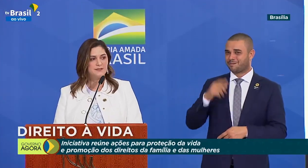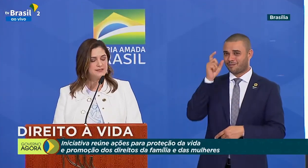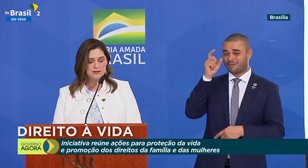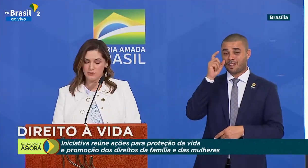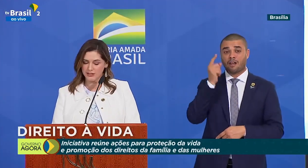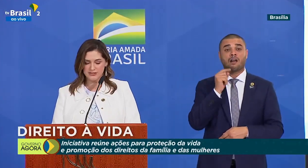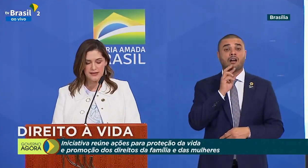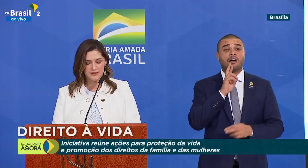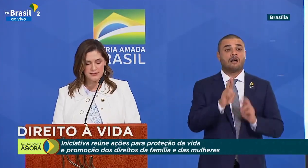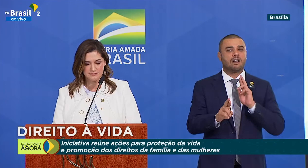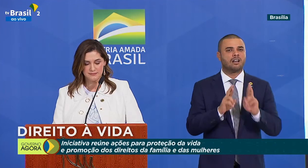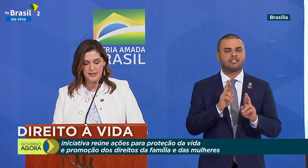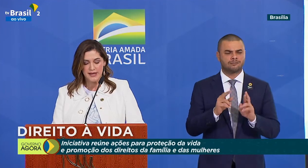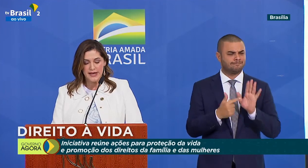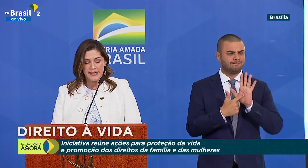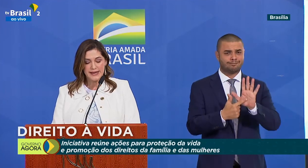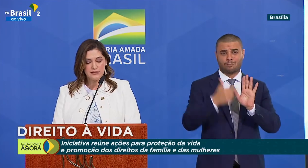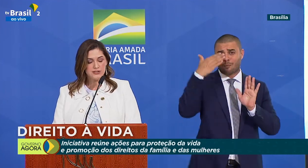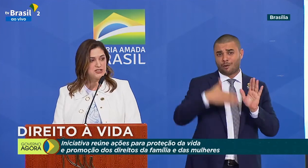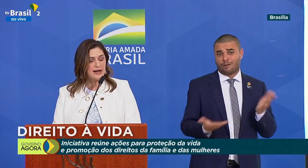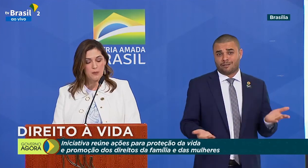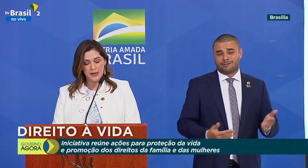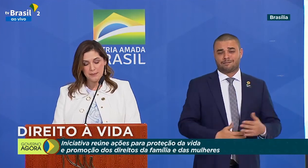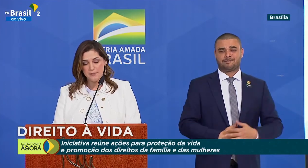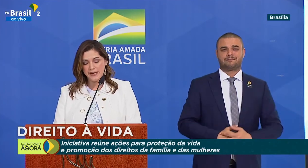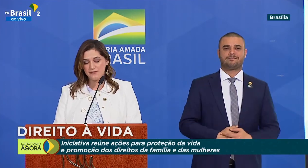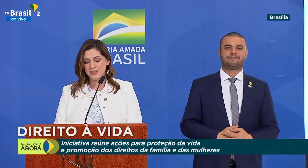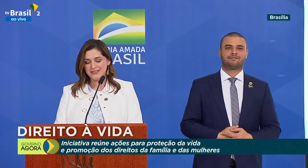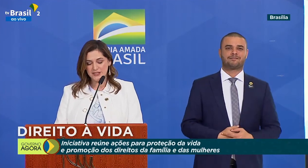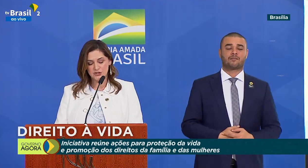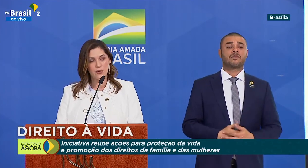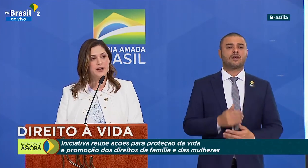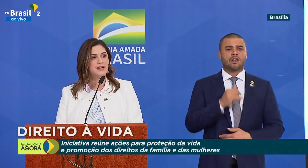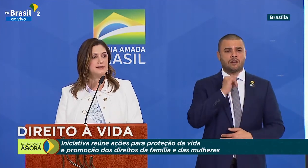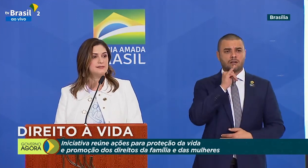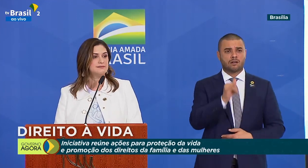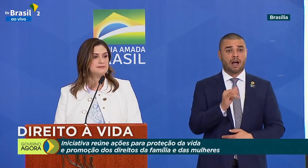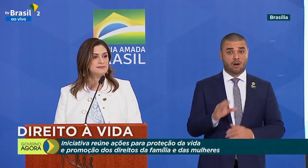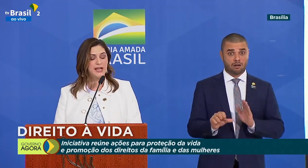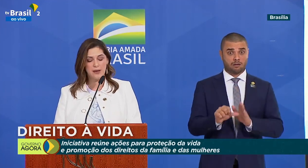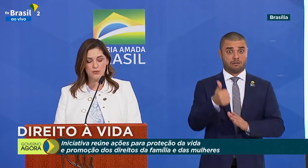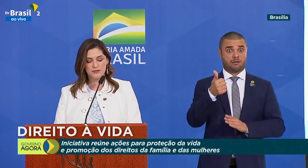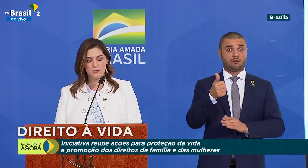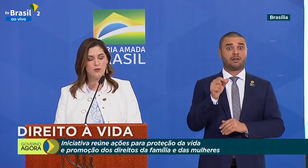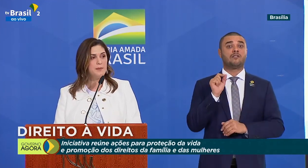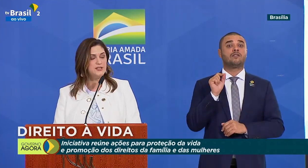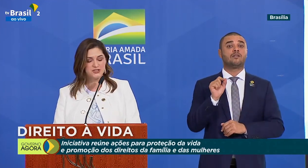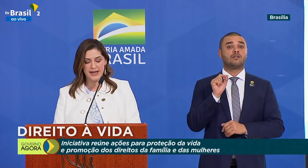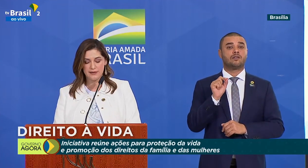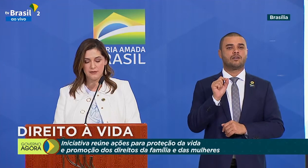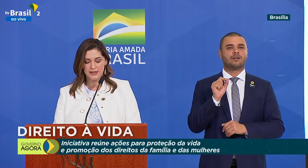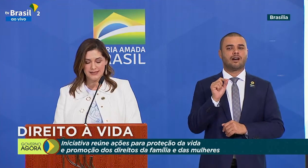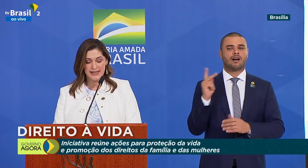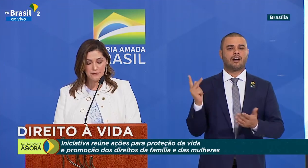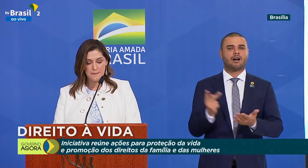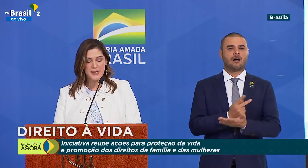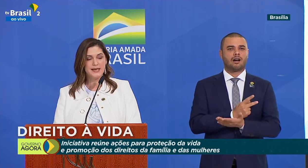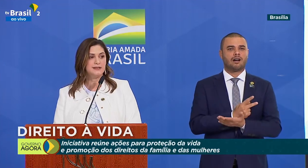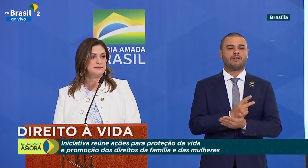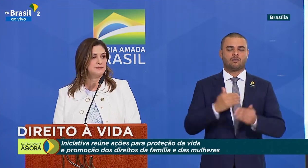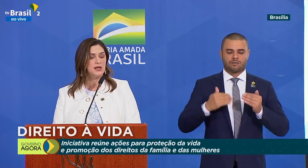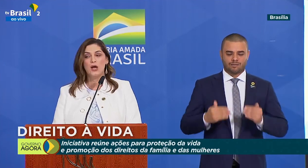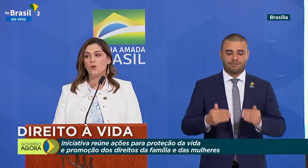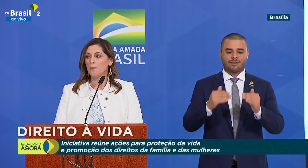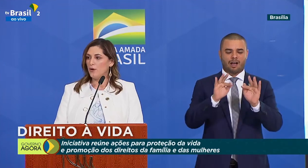são inegáveis incontestáveis e aqui o destaco pela primeira vez na história temos o ministério